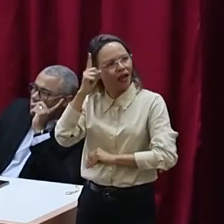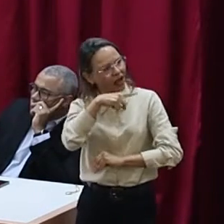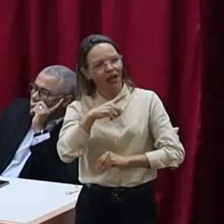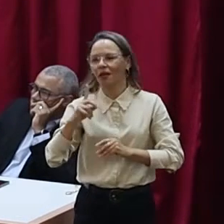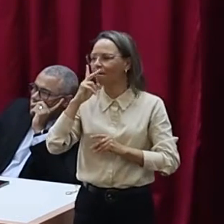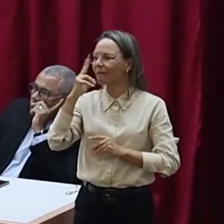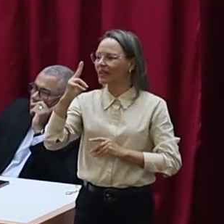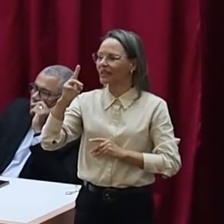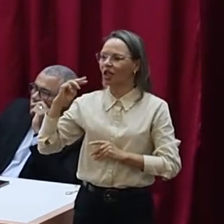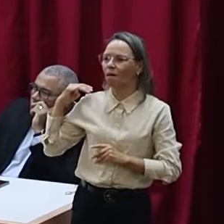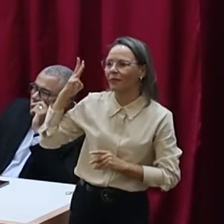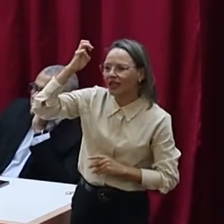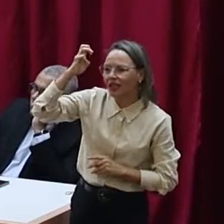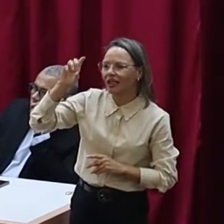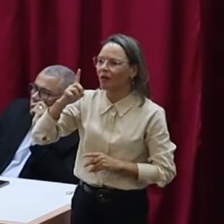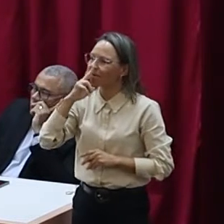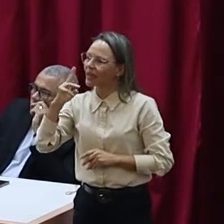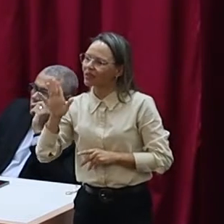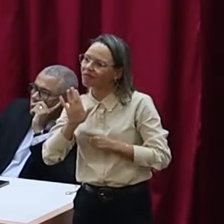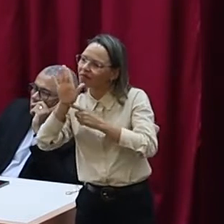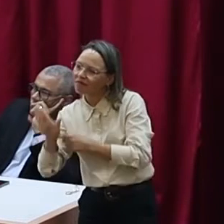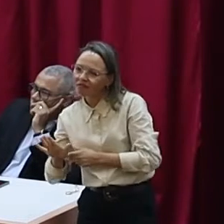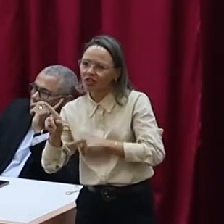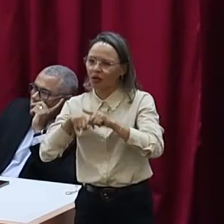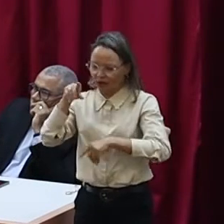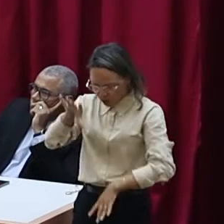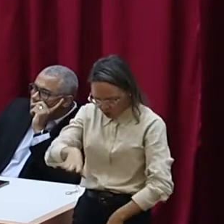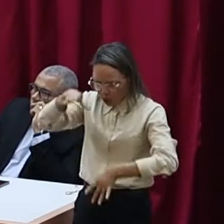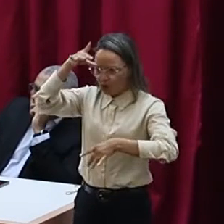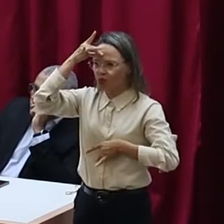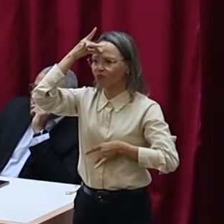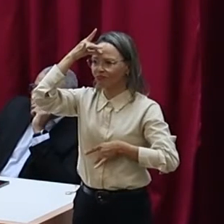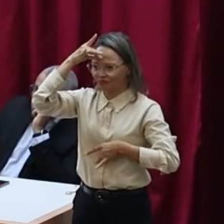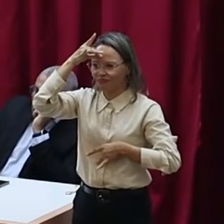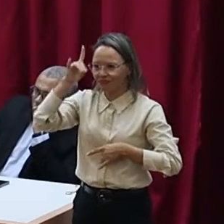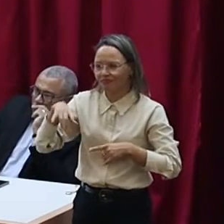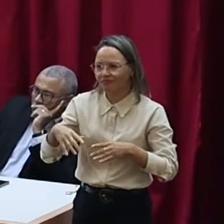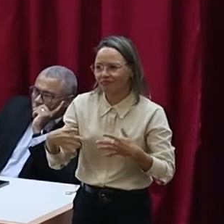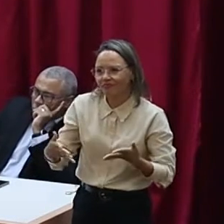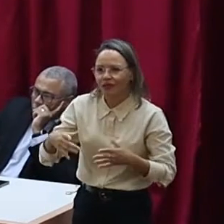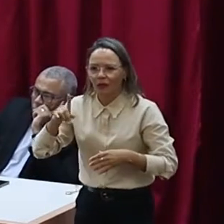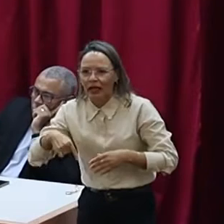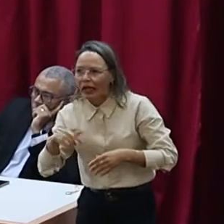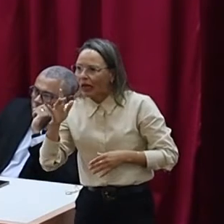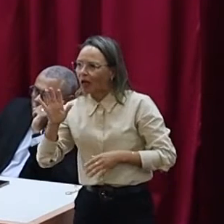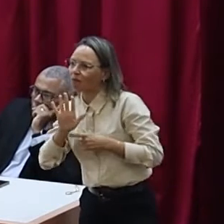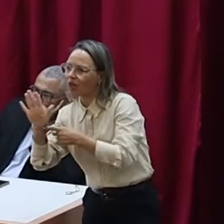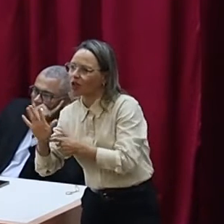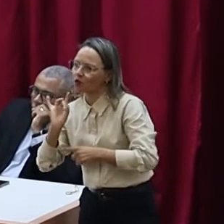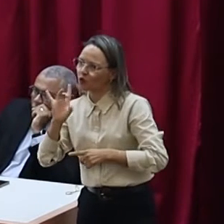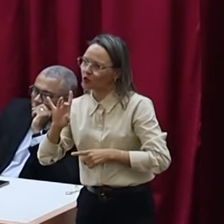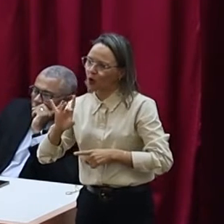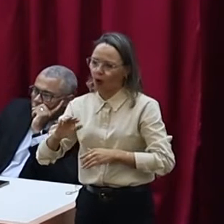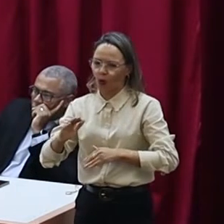figura que aparece e que anuncia uma série de performativos aí, né? Então, ela aparece não só para o